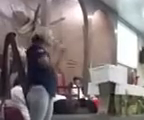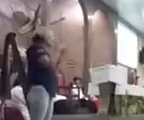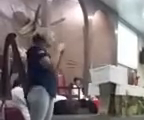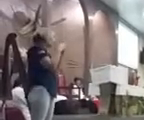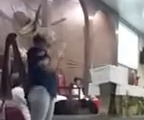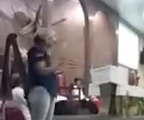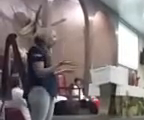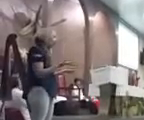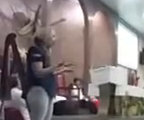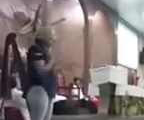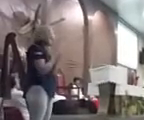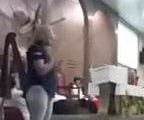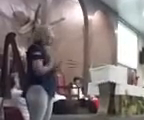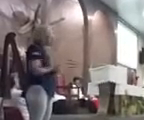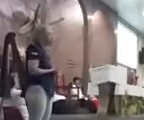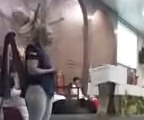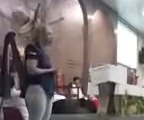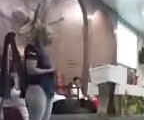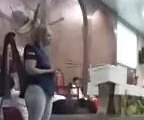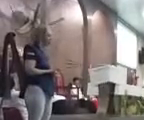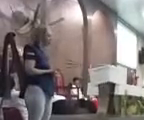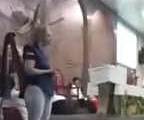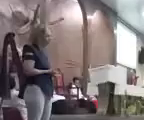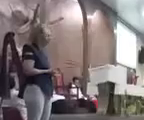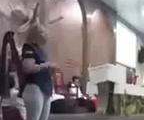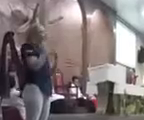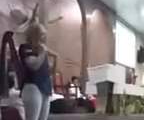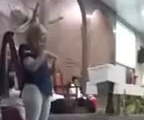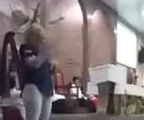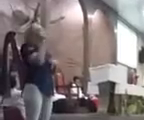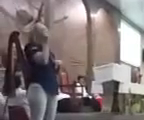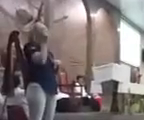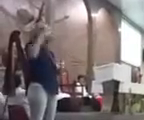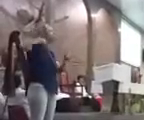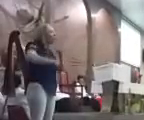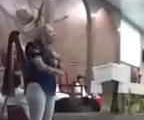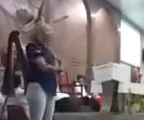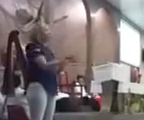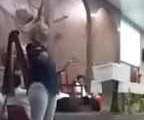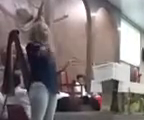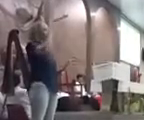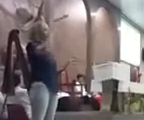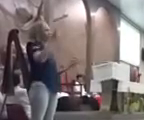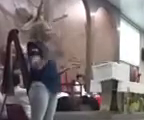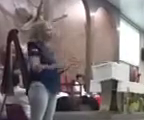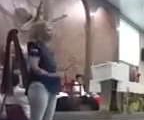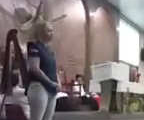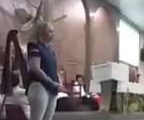vamos fazer? Fazer essa experiência profunda.